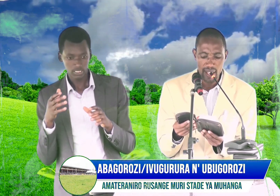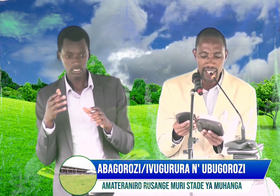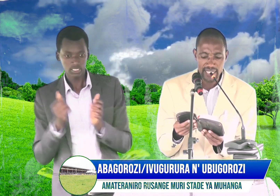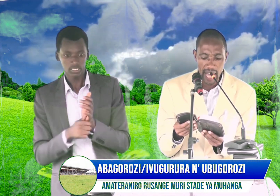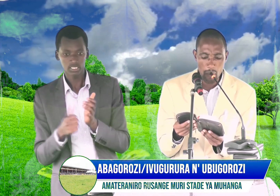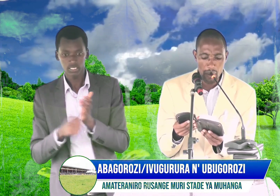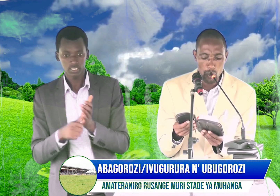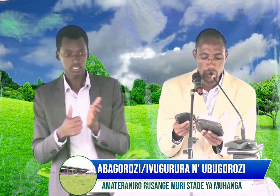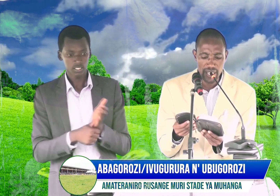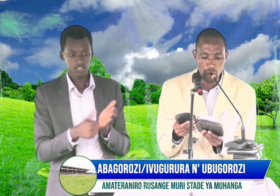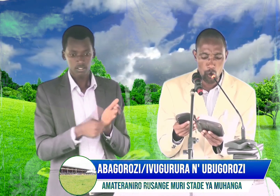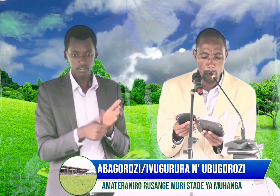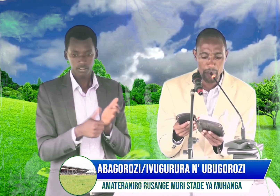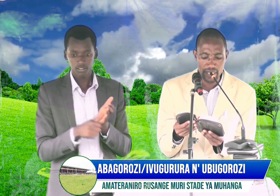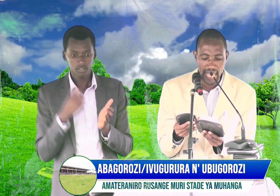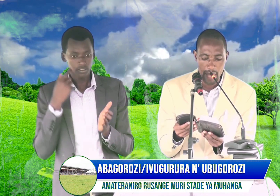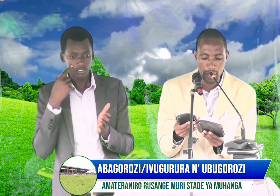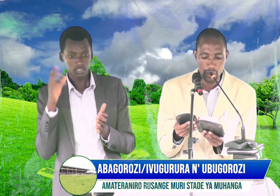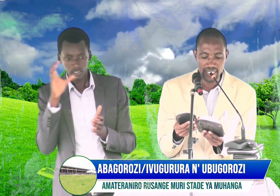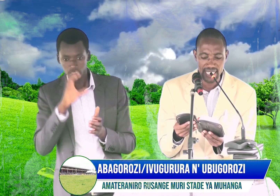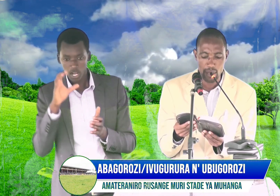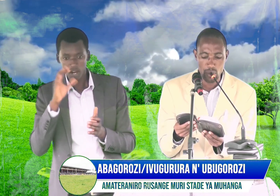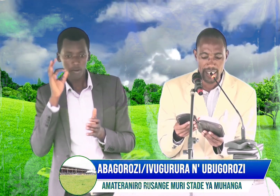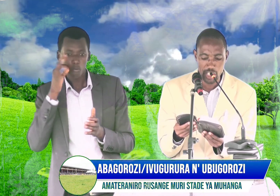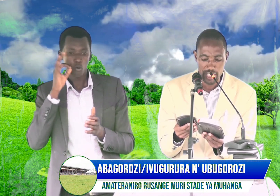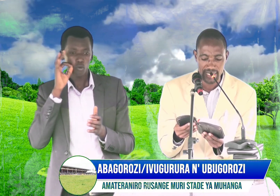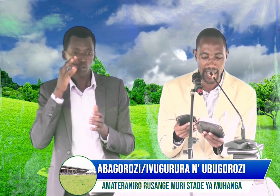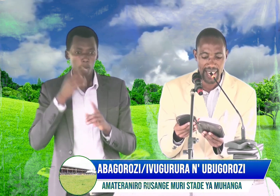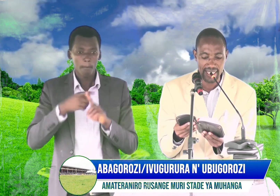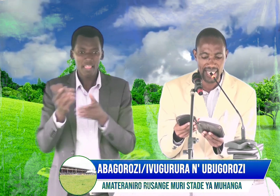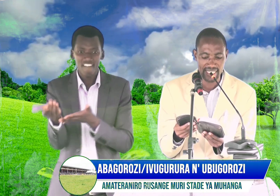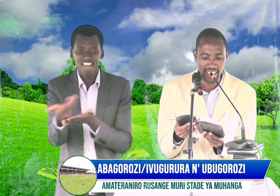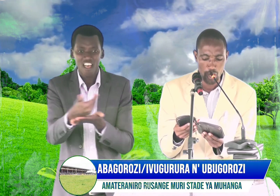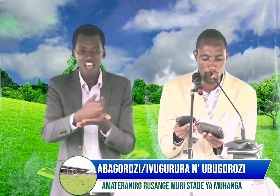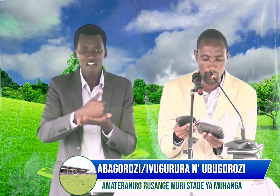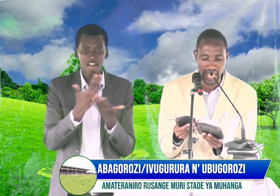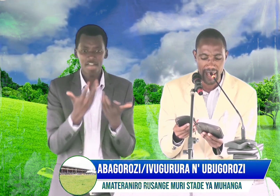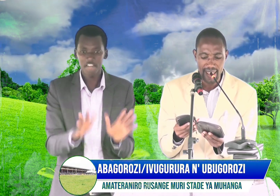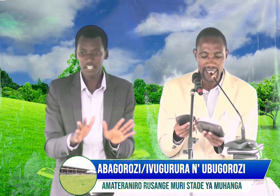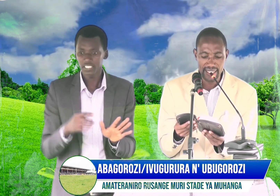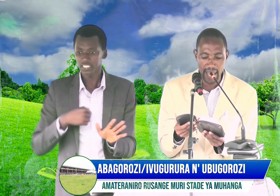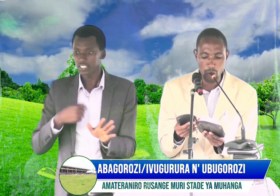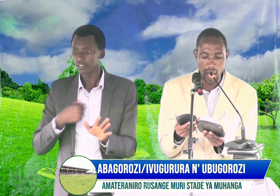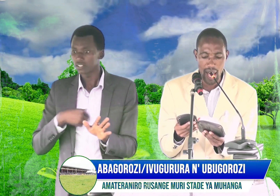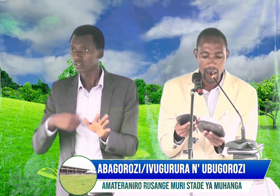gusarurwa cyangwa nk'ugiye guhumba imizabibu isarura rishize ari